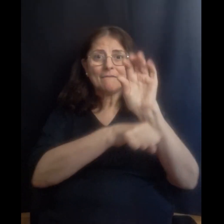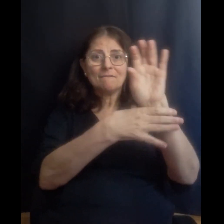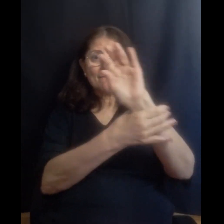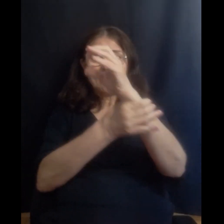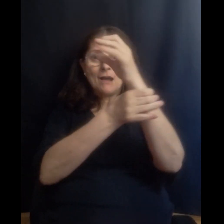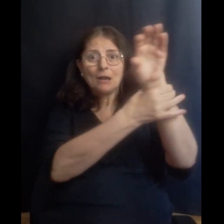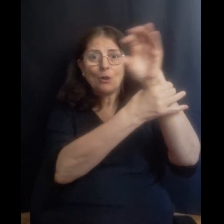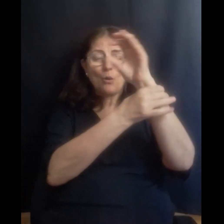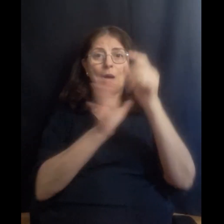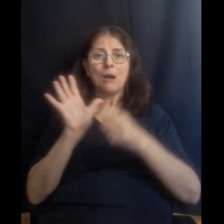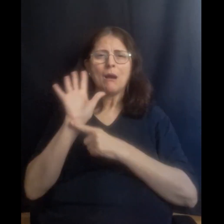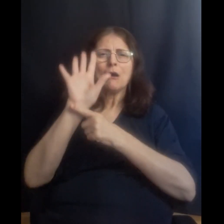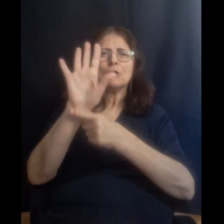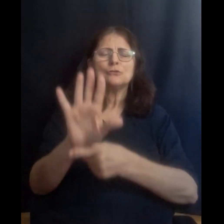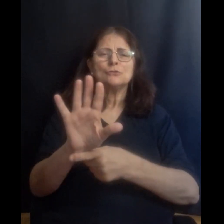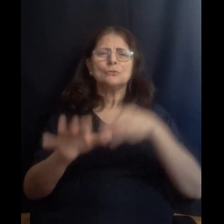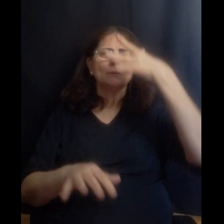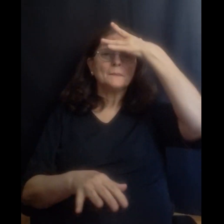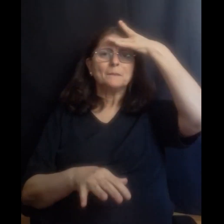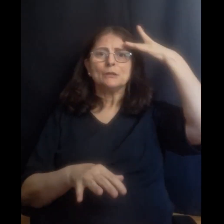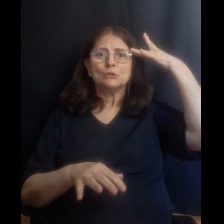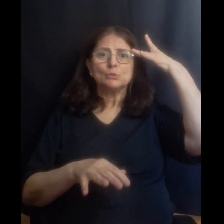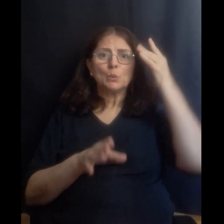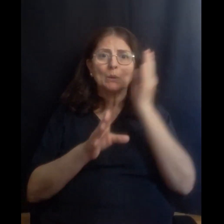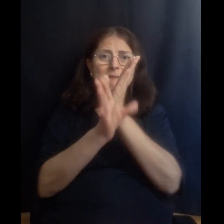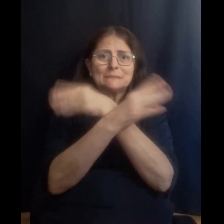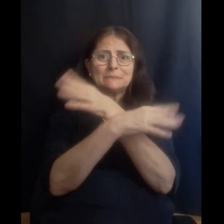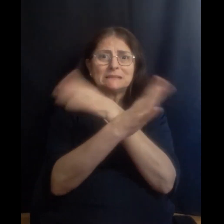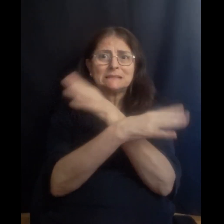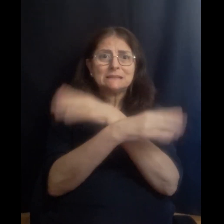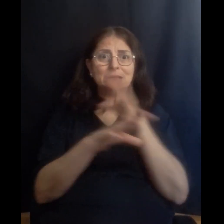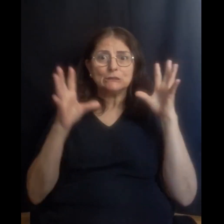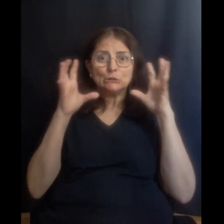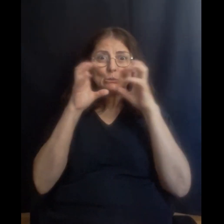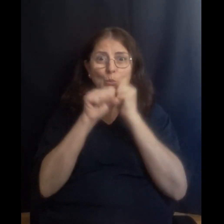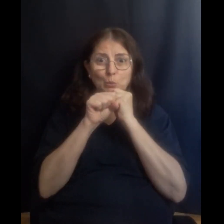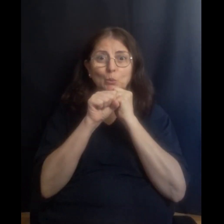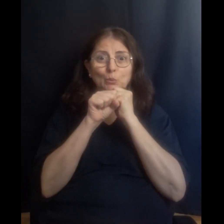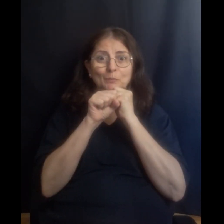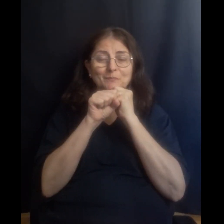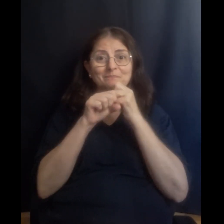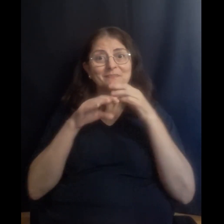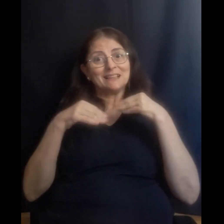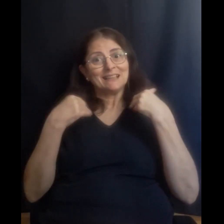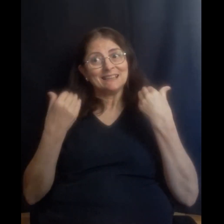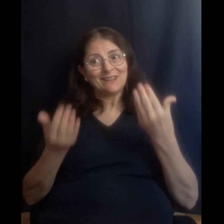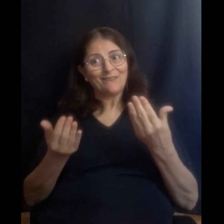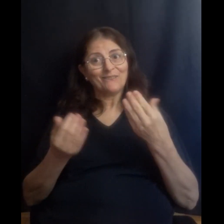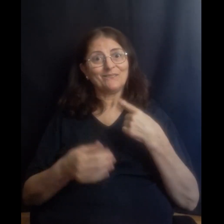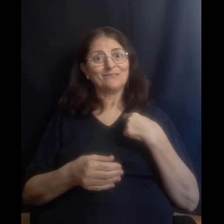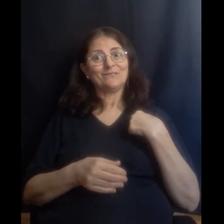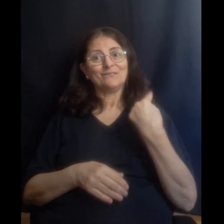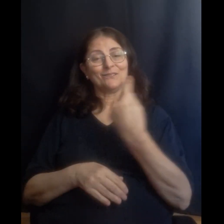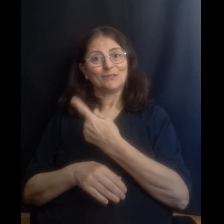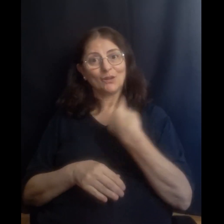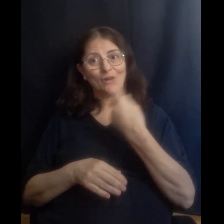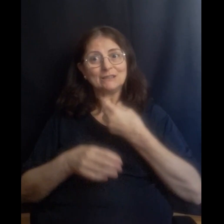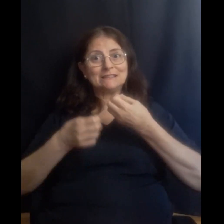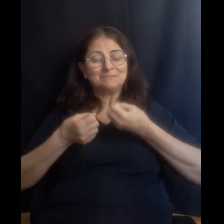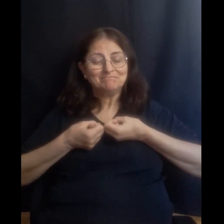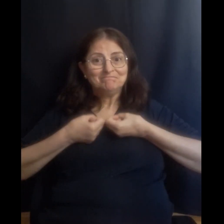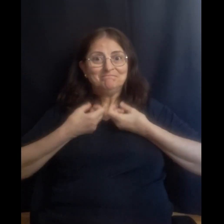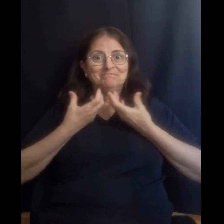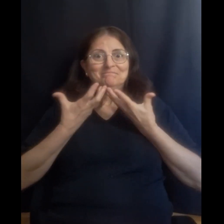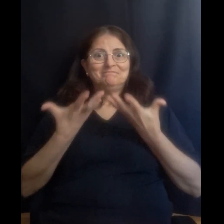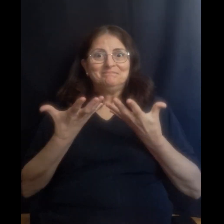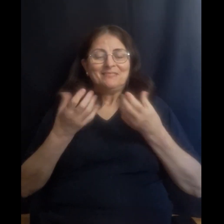que sinaliza e ajuda todos os navegadores na escuridão. A ideia é que as nossas